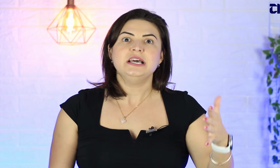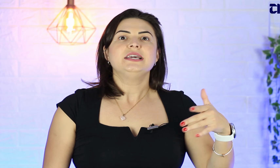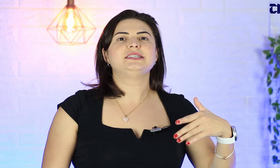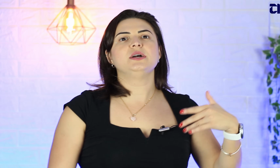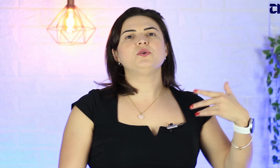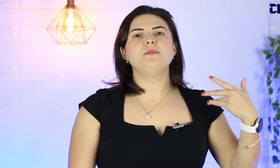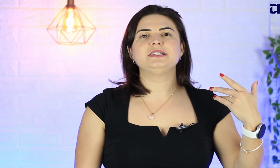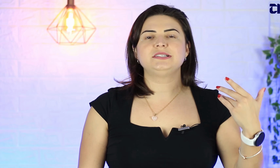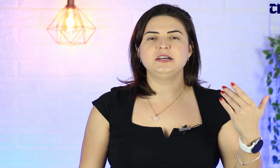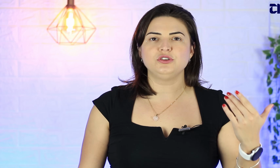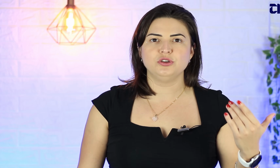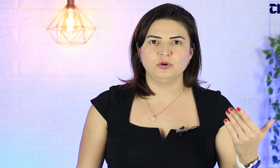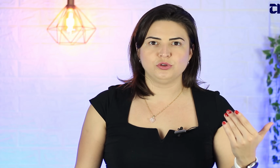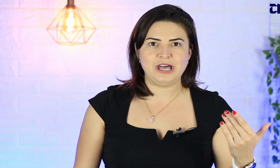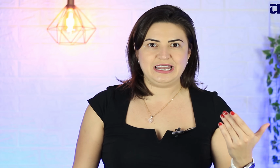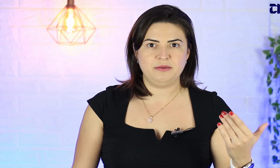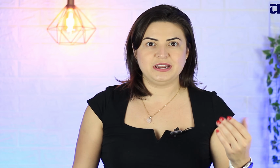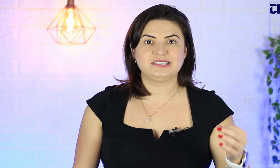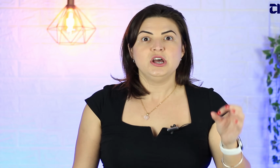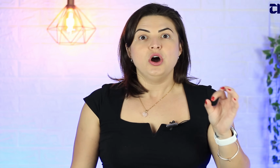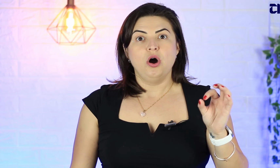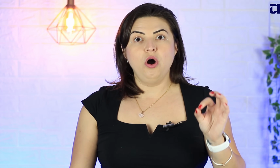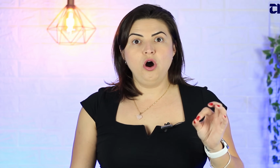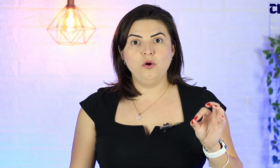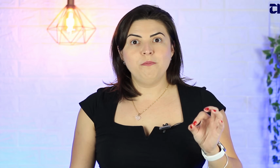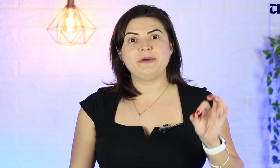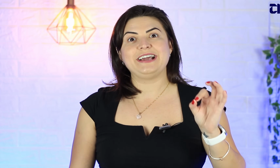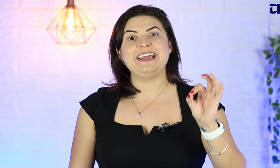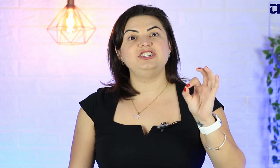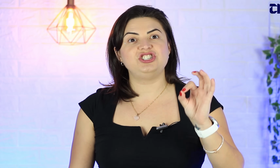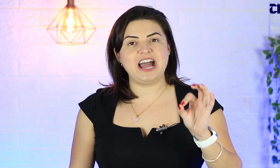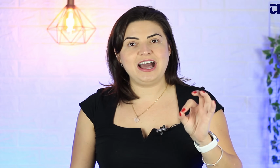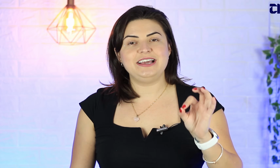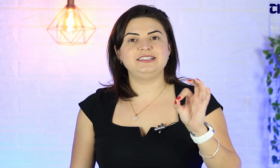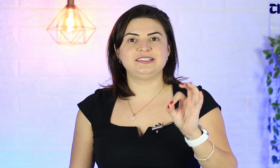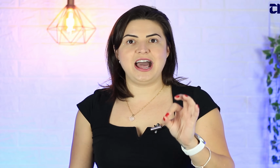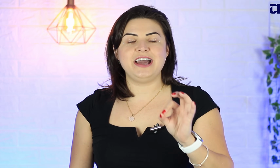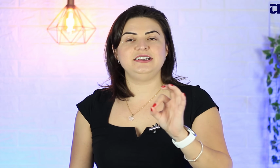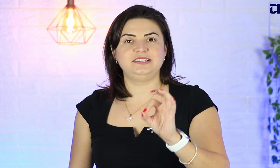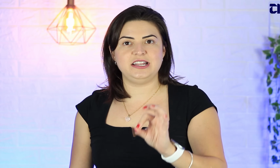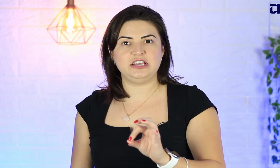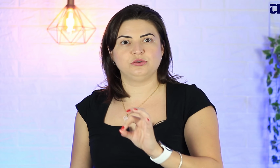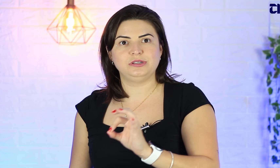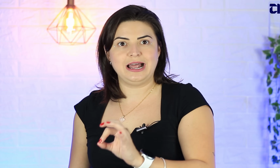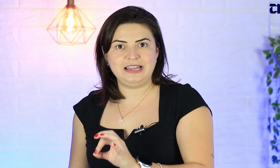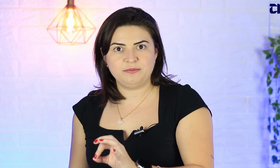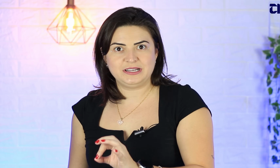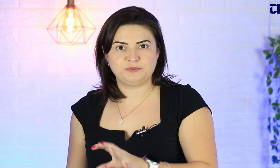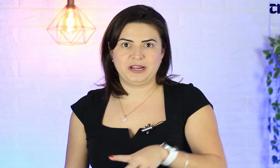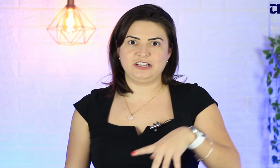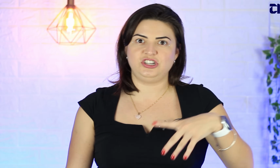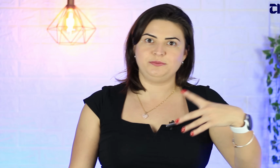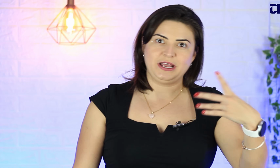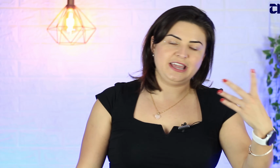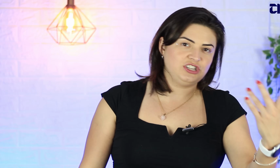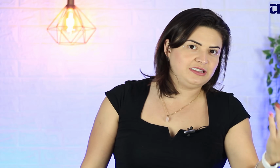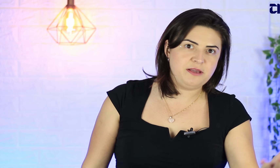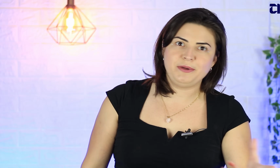que estão começando no mundo da Libras ou para quem já está inserido na Libras, para quem já tem